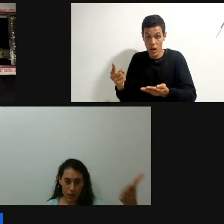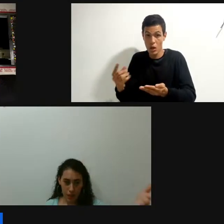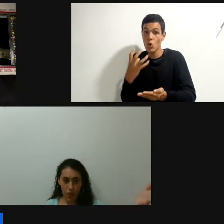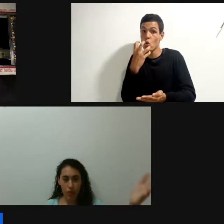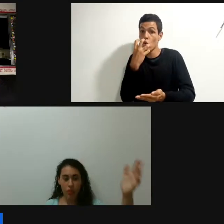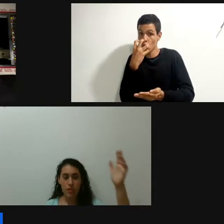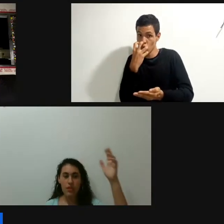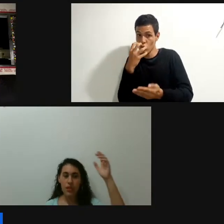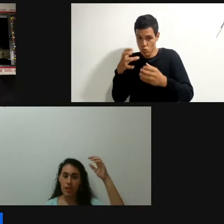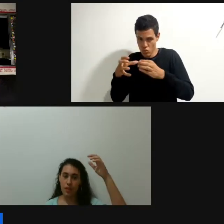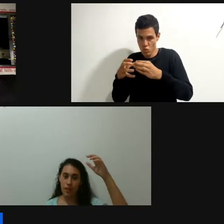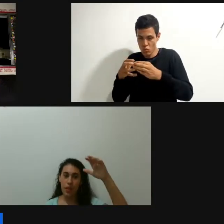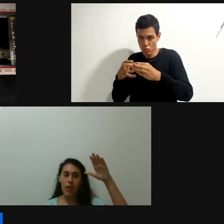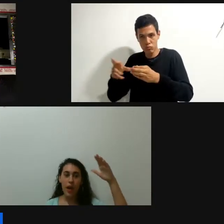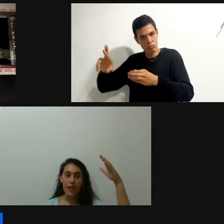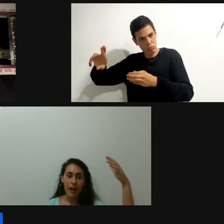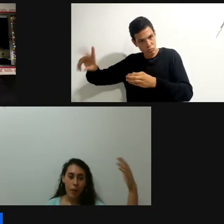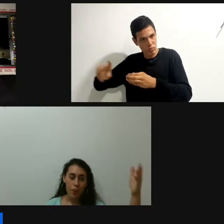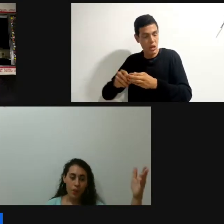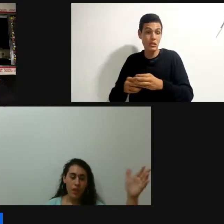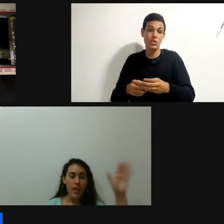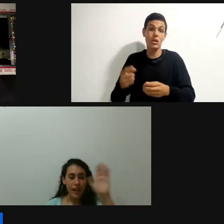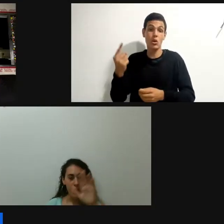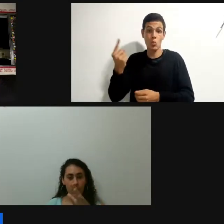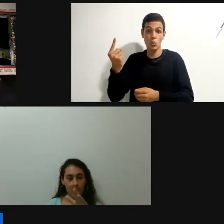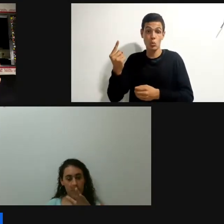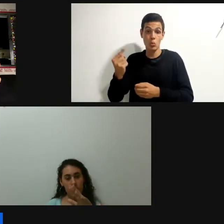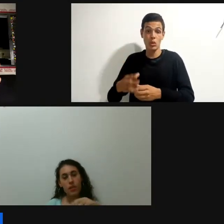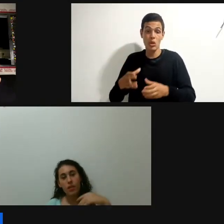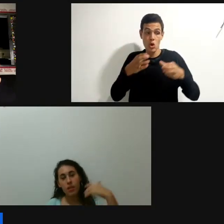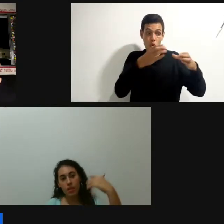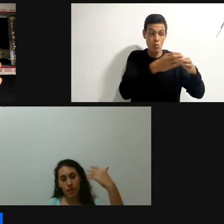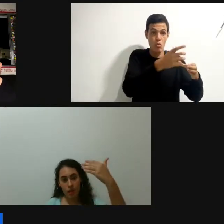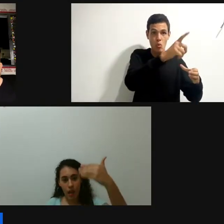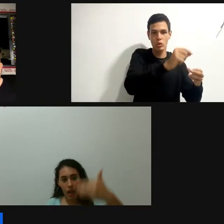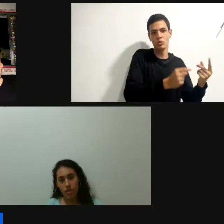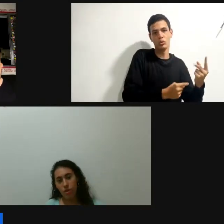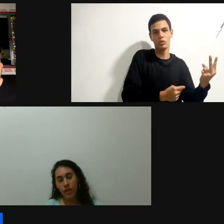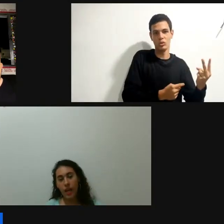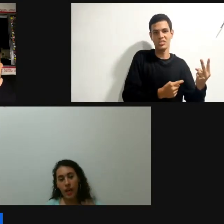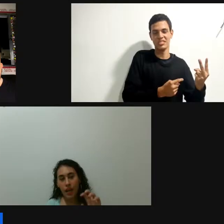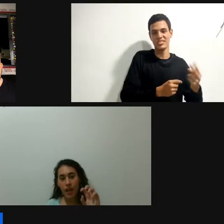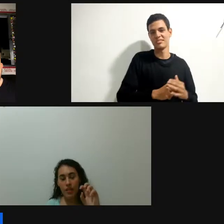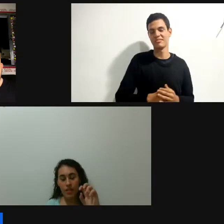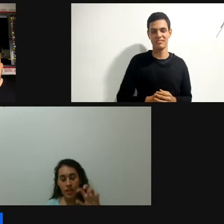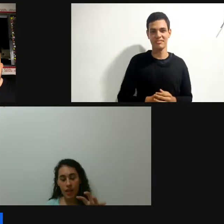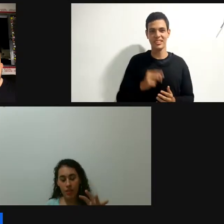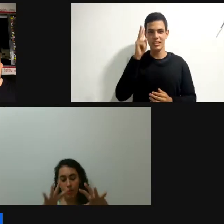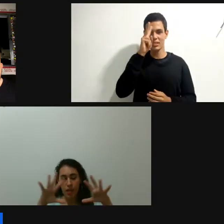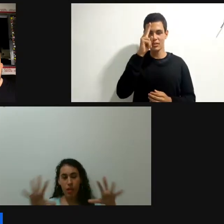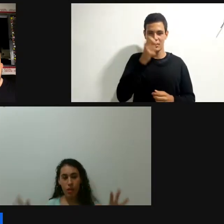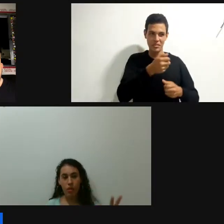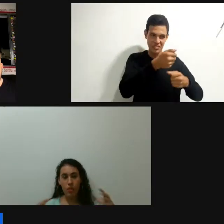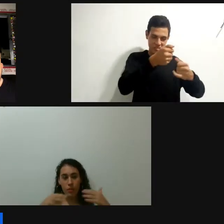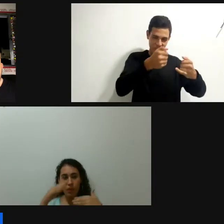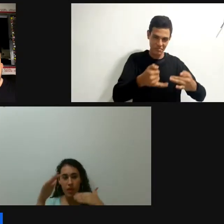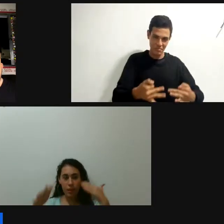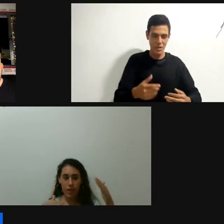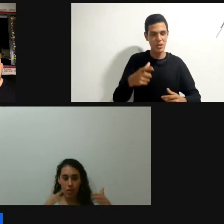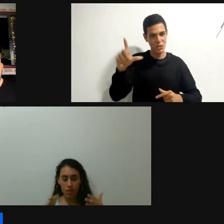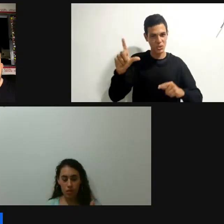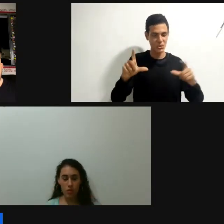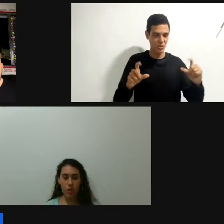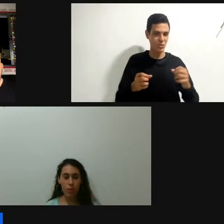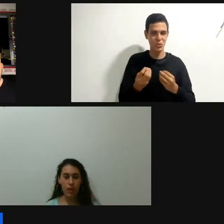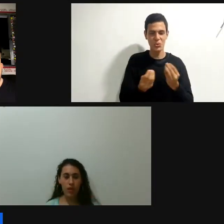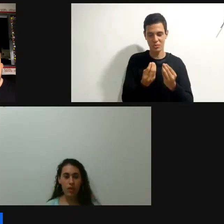entender melhor quando vocês lerem. Área 1 e área 2. A história, ela descreve melhor, explica